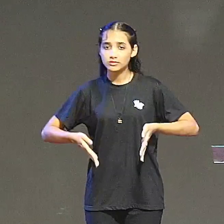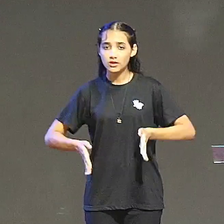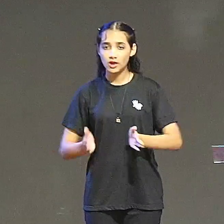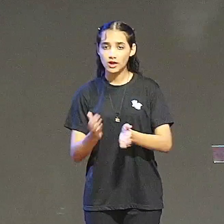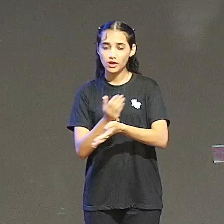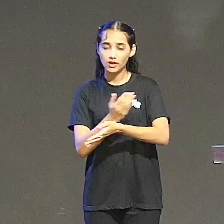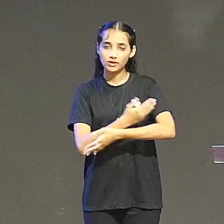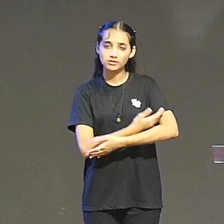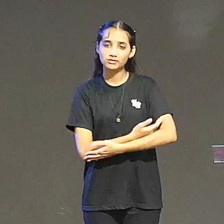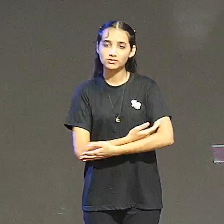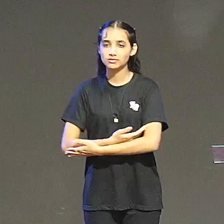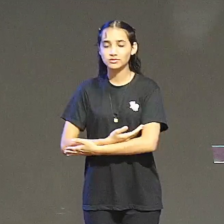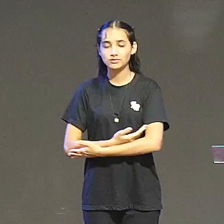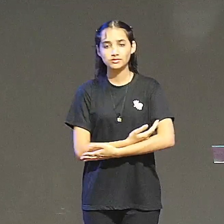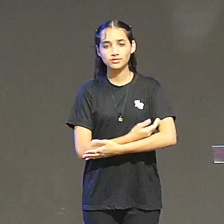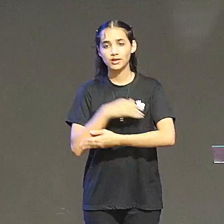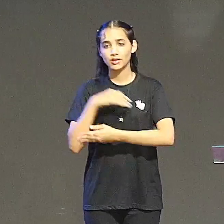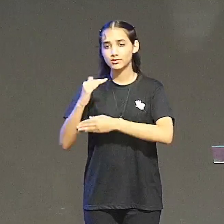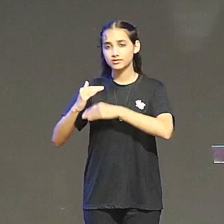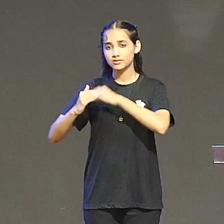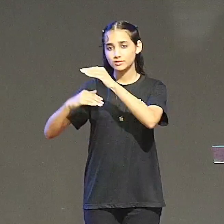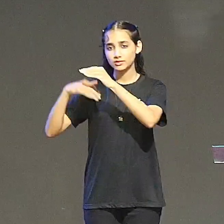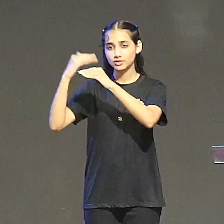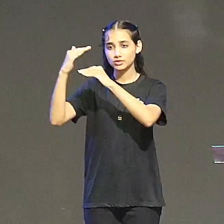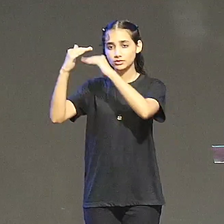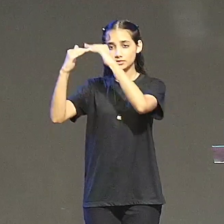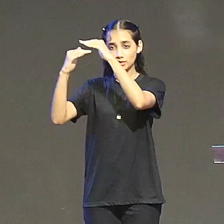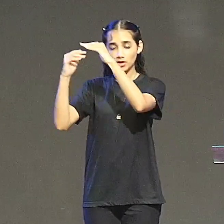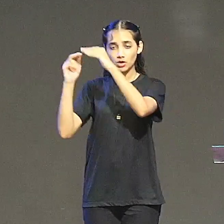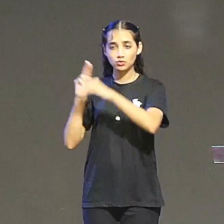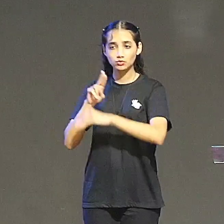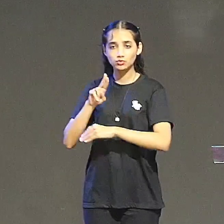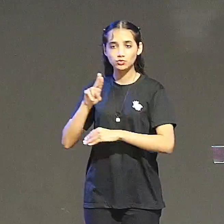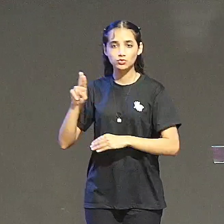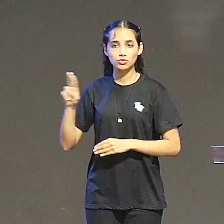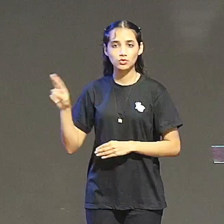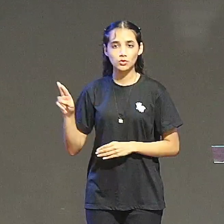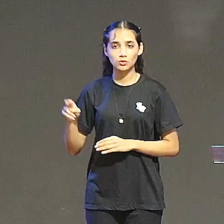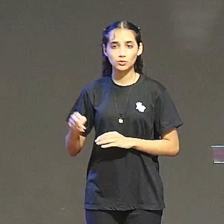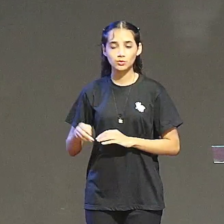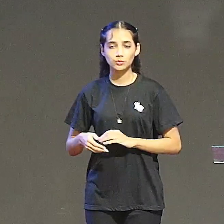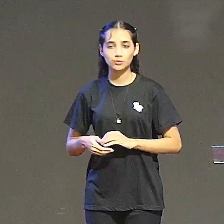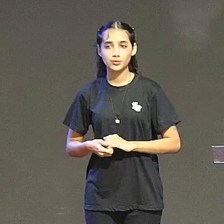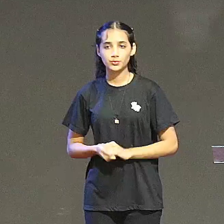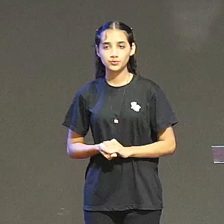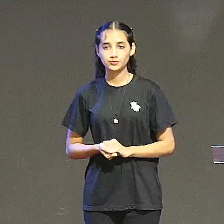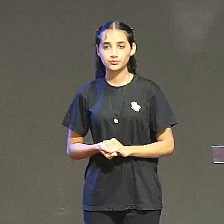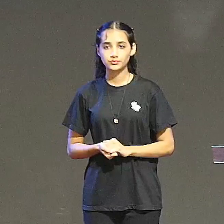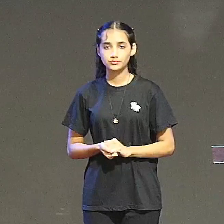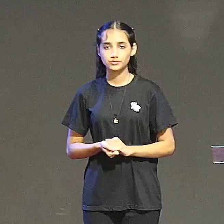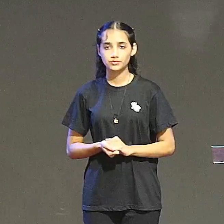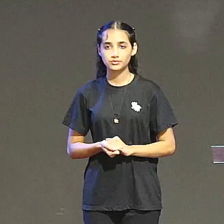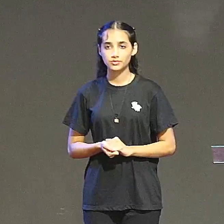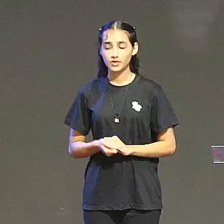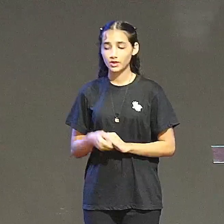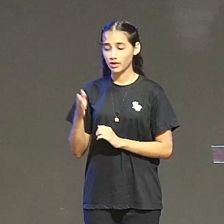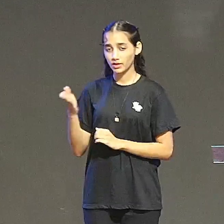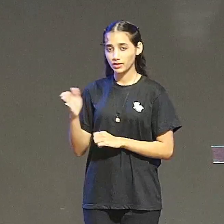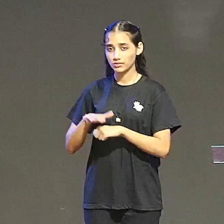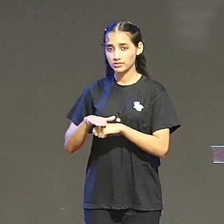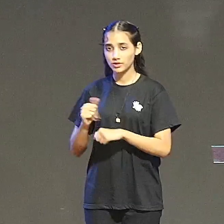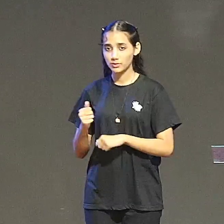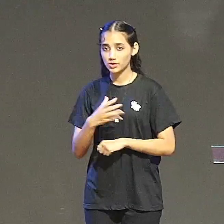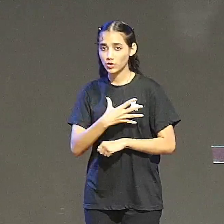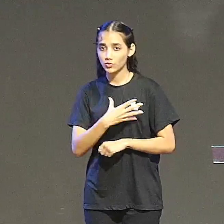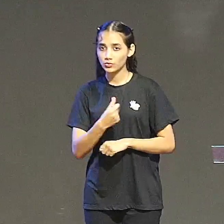e ele cresce se chamando mesmo sendo Deus se chamando de filho do homem que é uma gira do